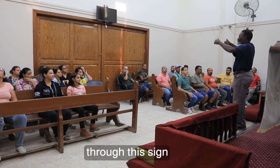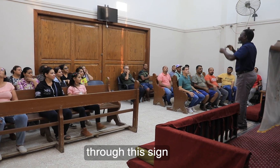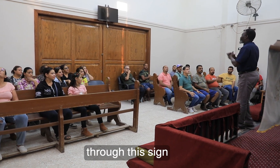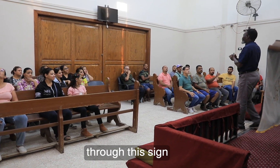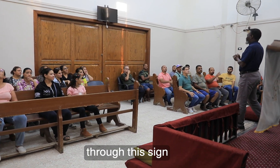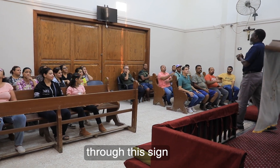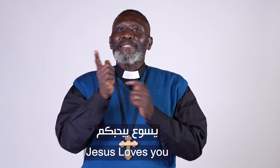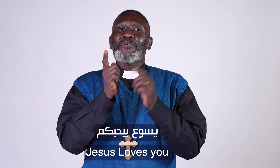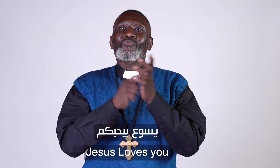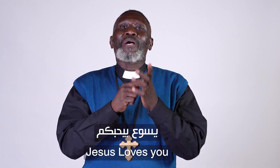الإشارة